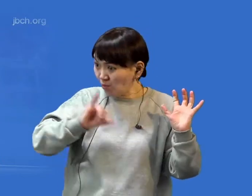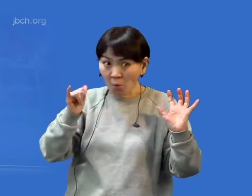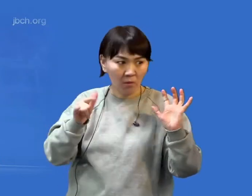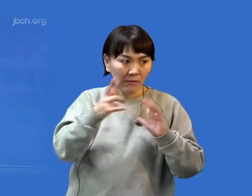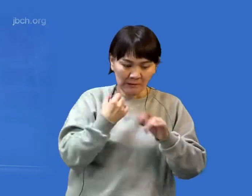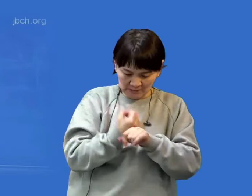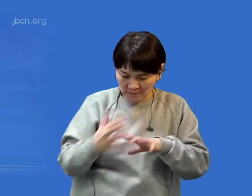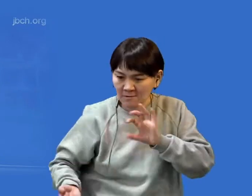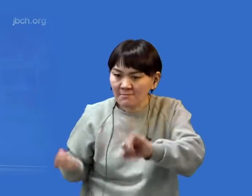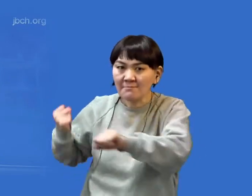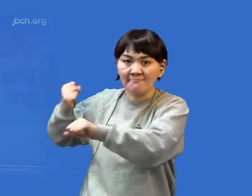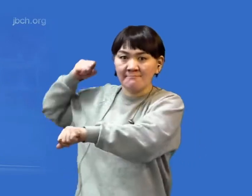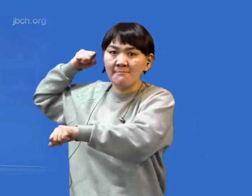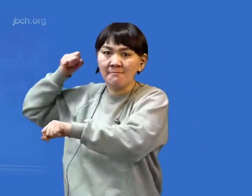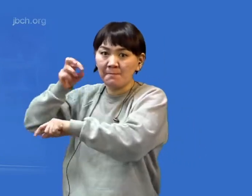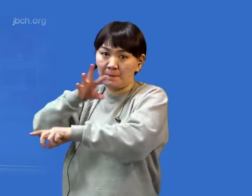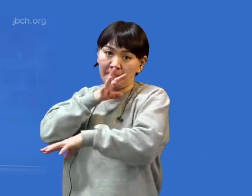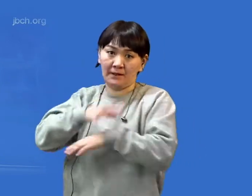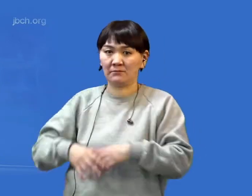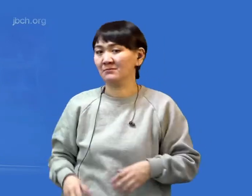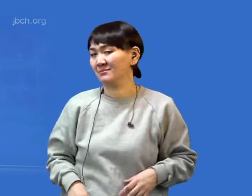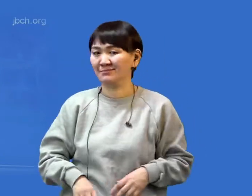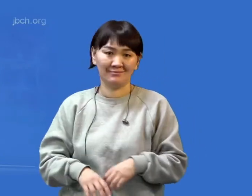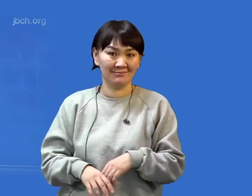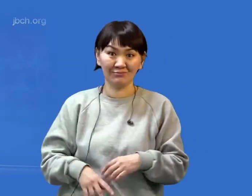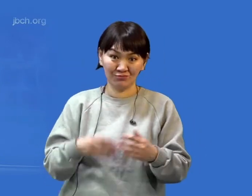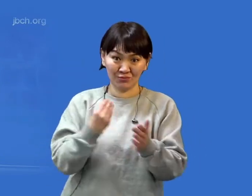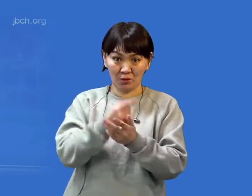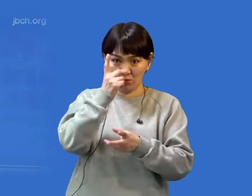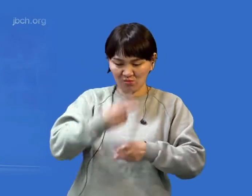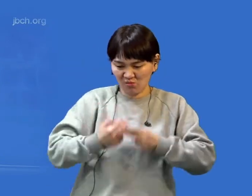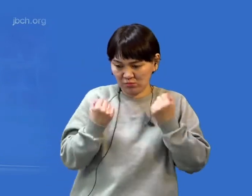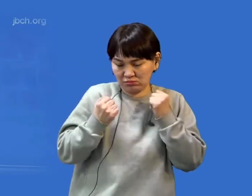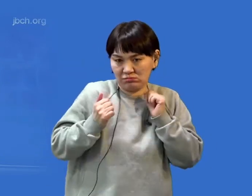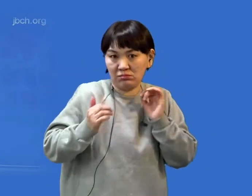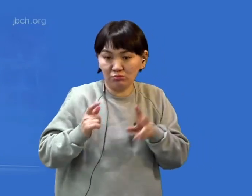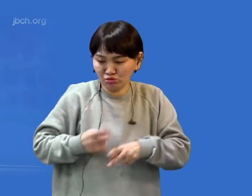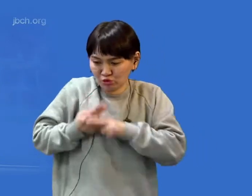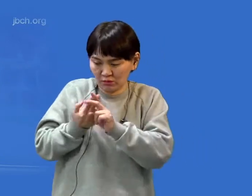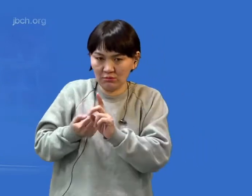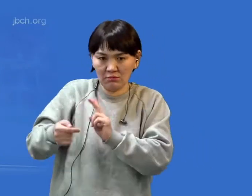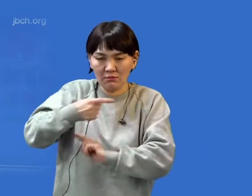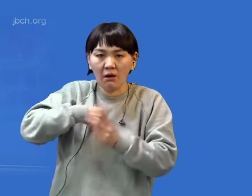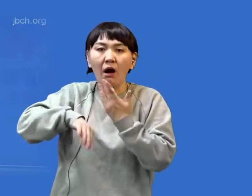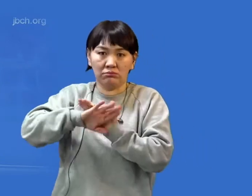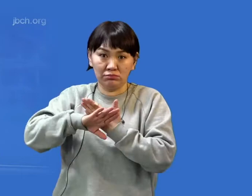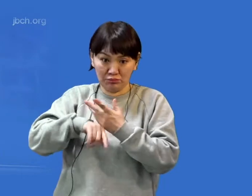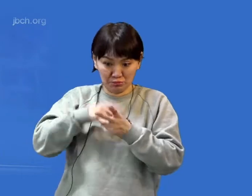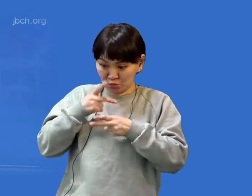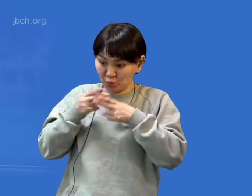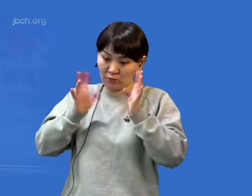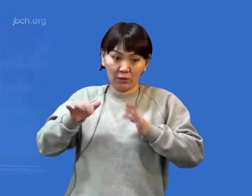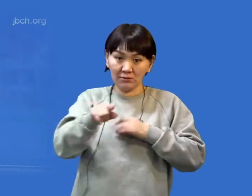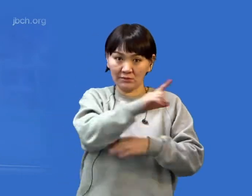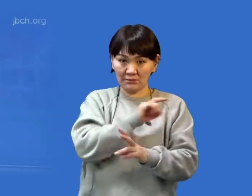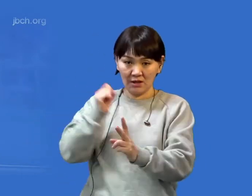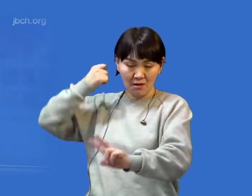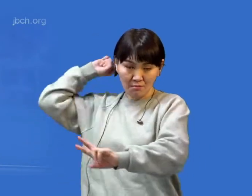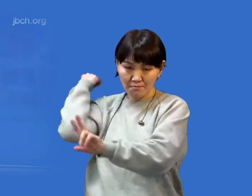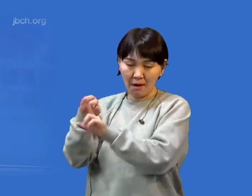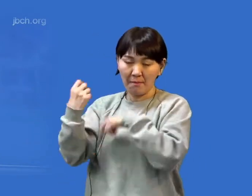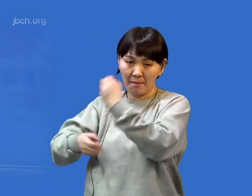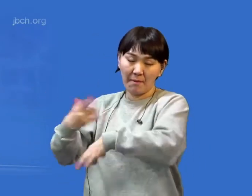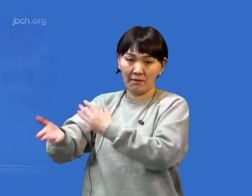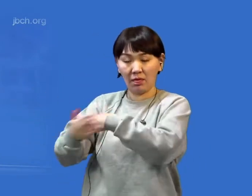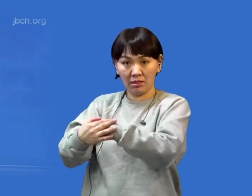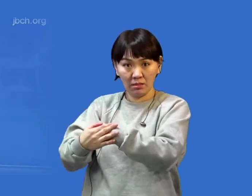Бурхны алдар суу гинт гарч илчлэгдэг бол айгууд бол чулууд бол жаалуулах байлаа тэнд. Тийм учраас энэ